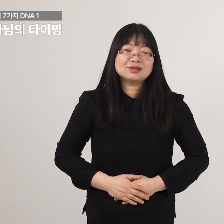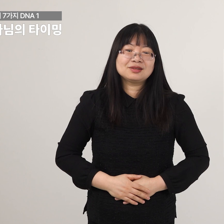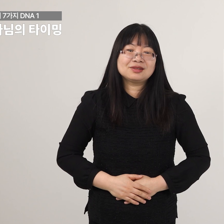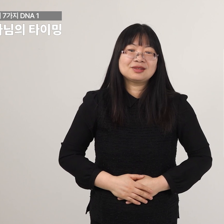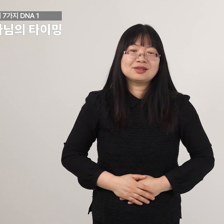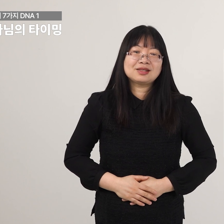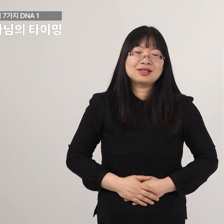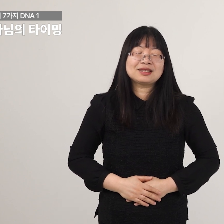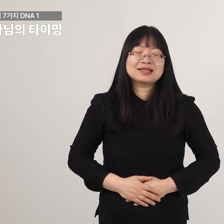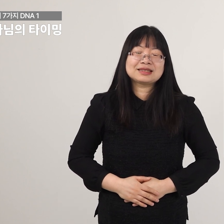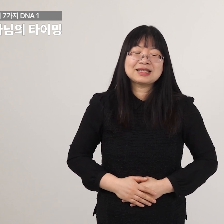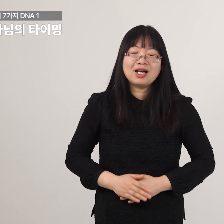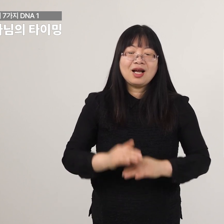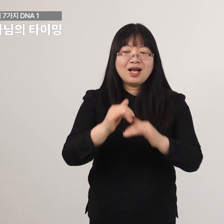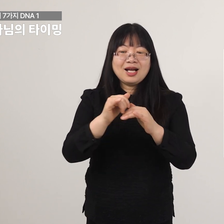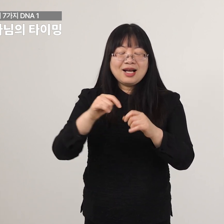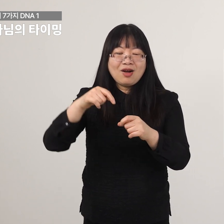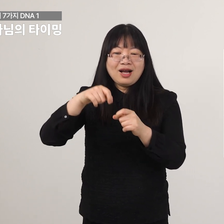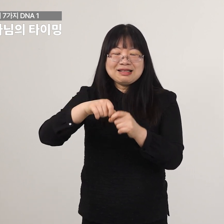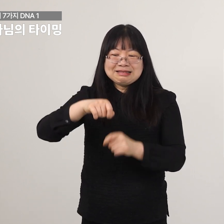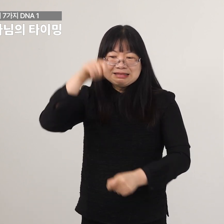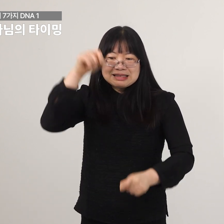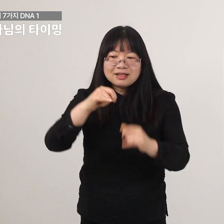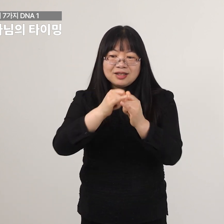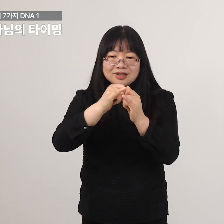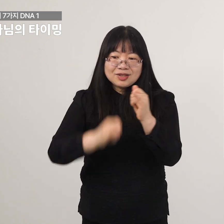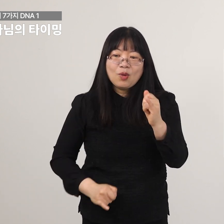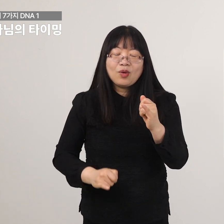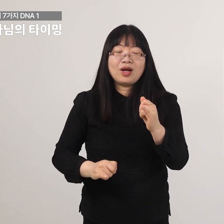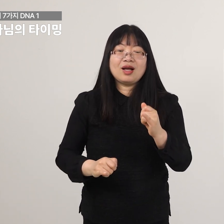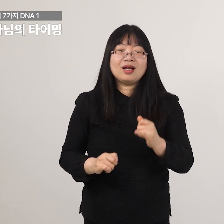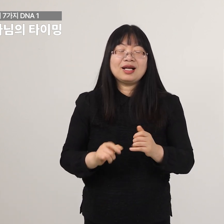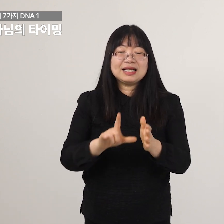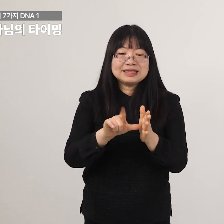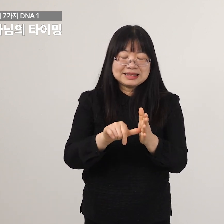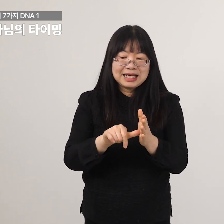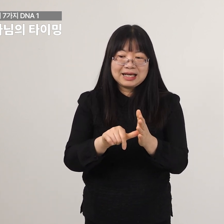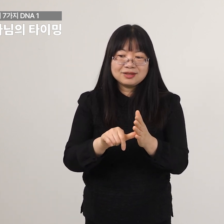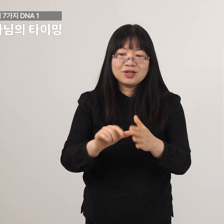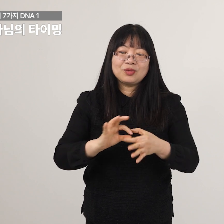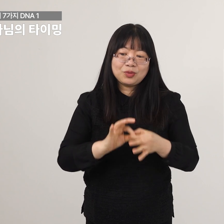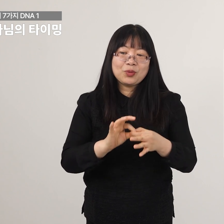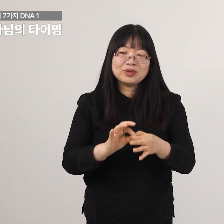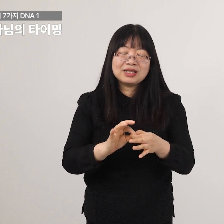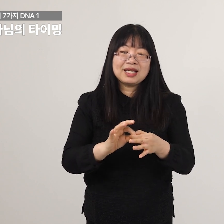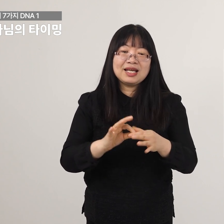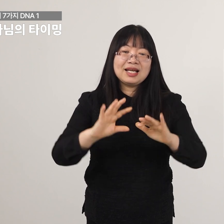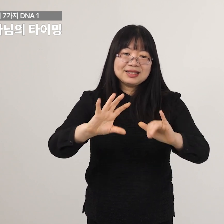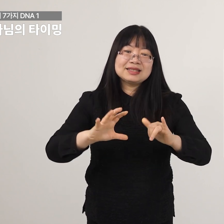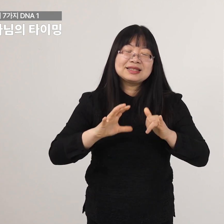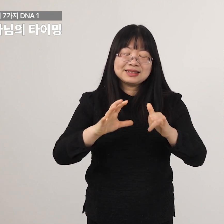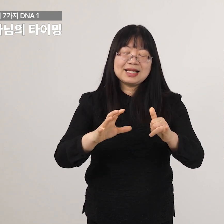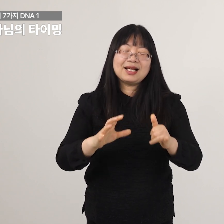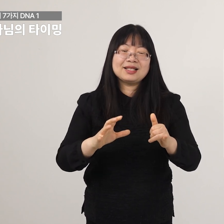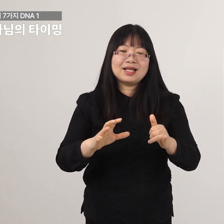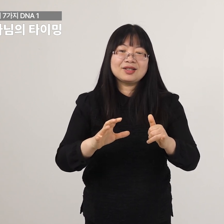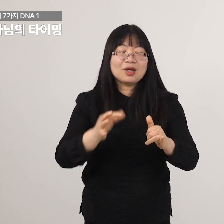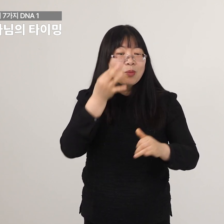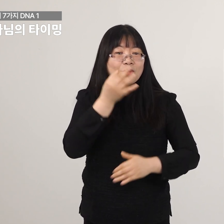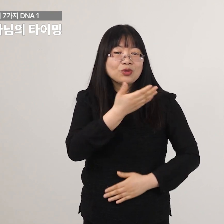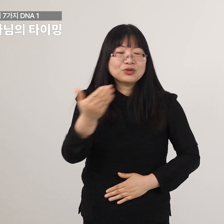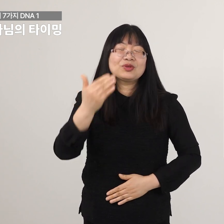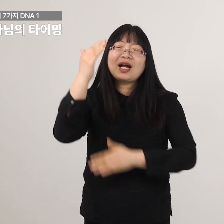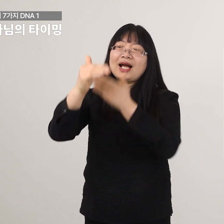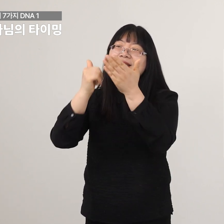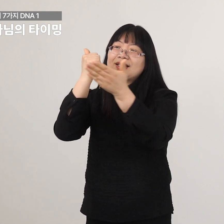지난한 역사와 시간을 걸쳐서 이 땅에 펼쳐갈 하나님의 교회를 통한